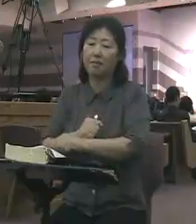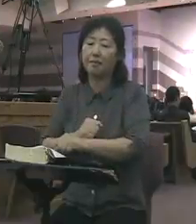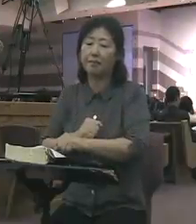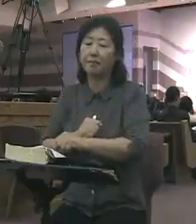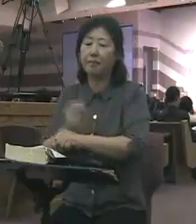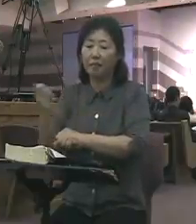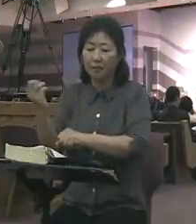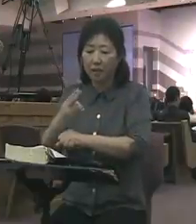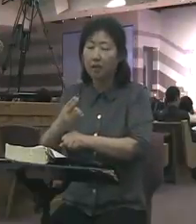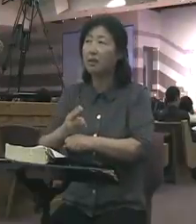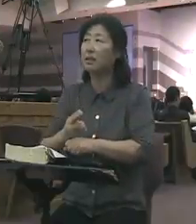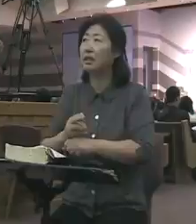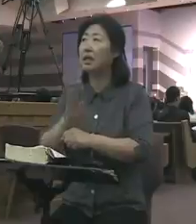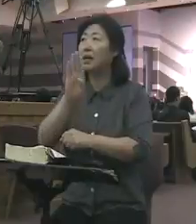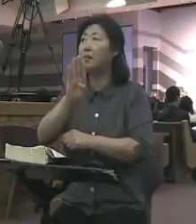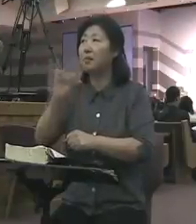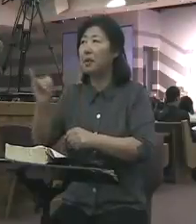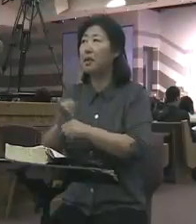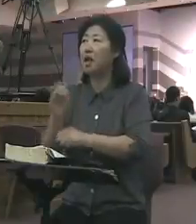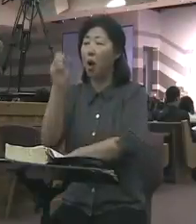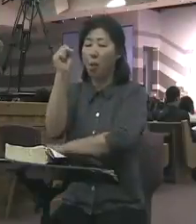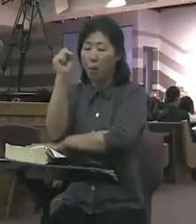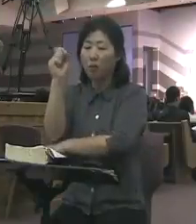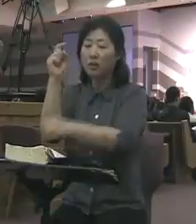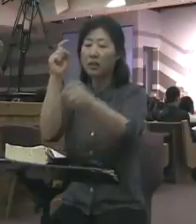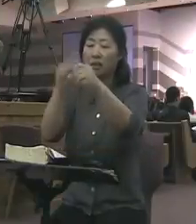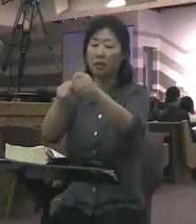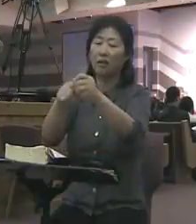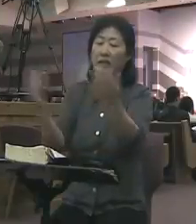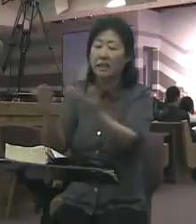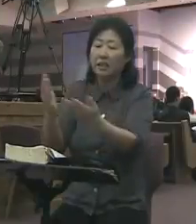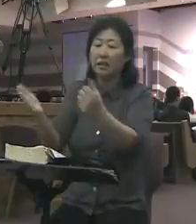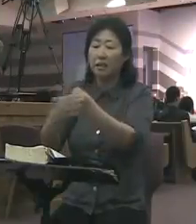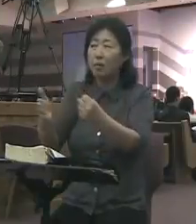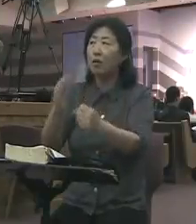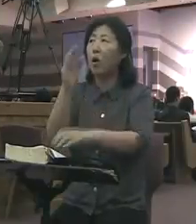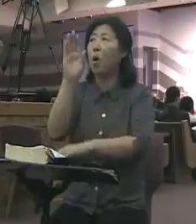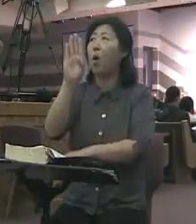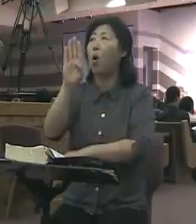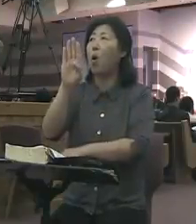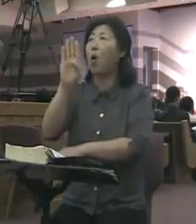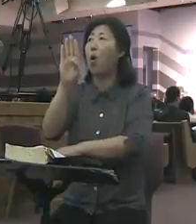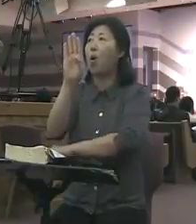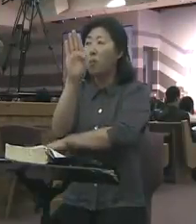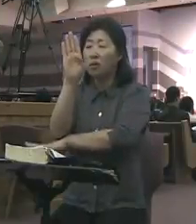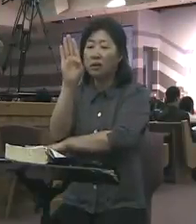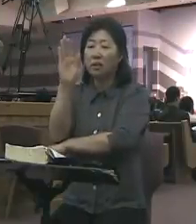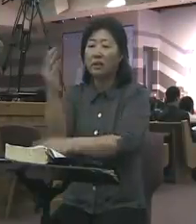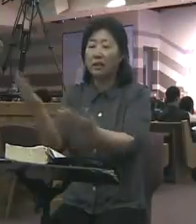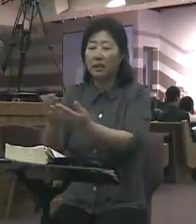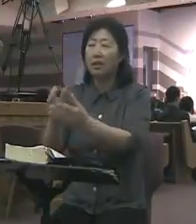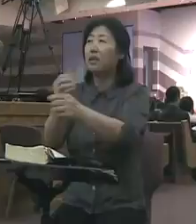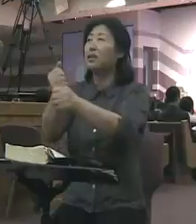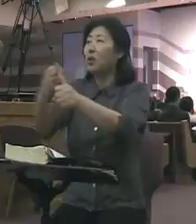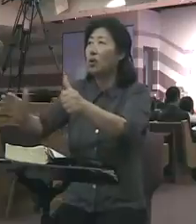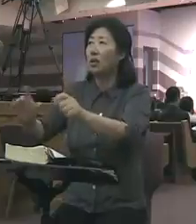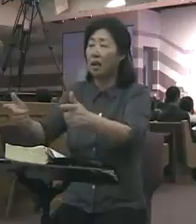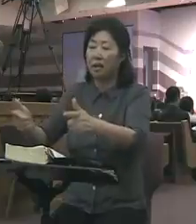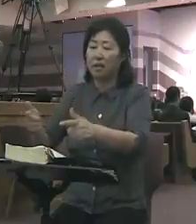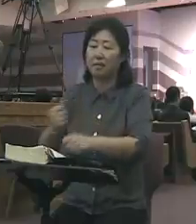다시는 비본질적인 일 때문에 본질적인 일을 놓치는 일을 아니하겠습니다. 다시는 결코 돌이킬